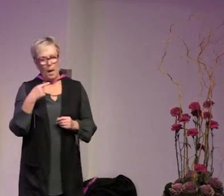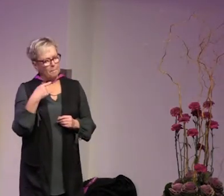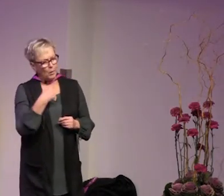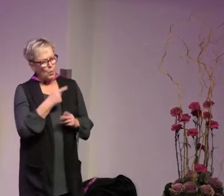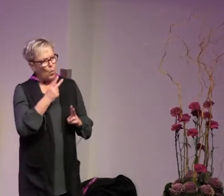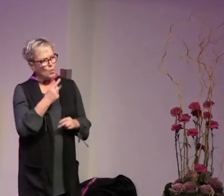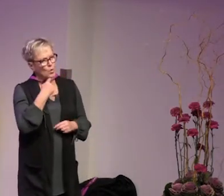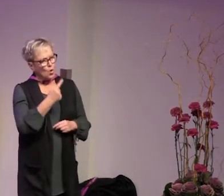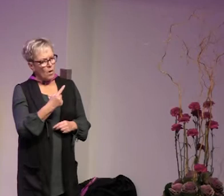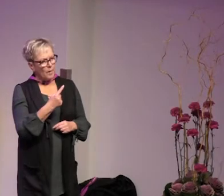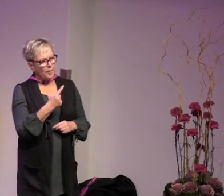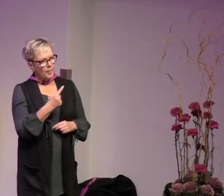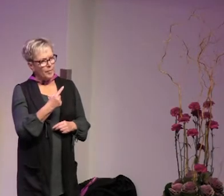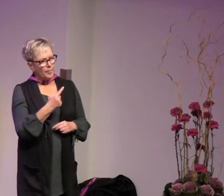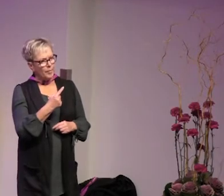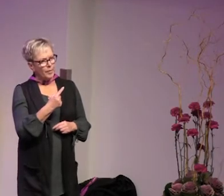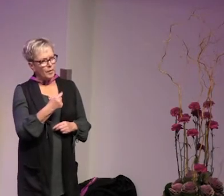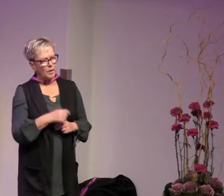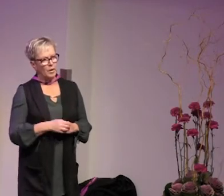men Veronica du var ju också lite inne på det här att man